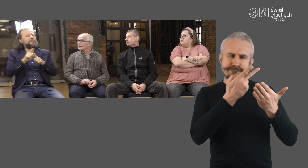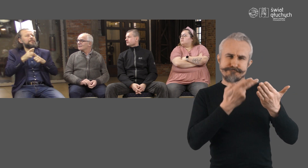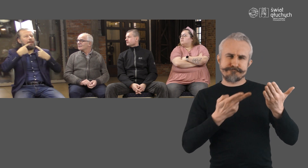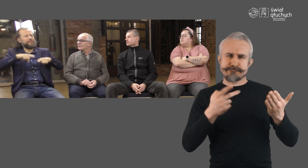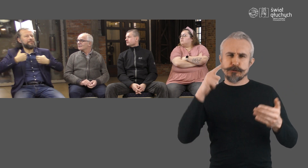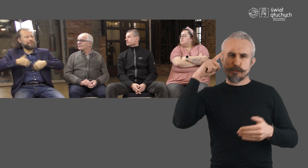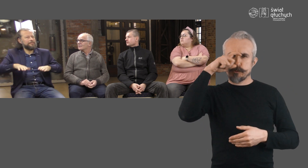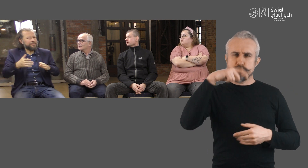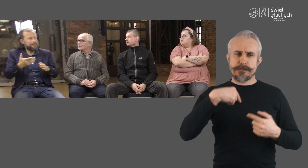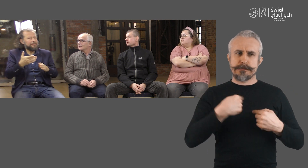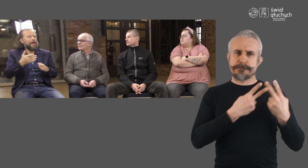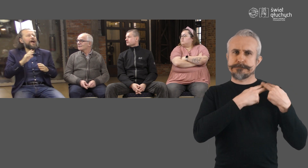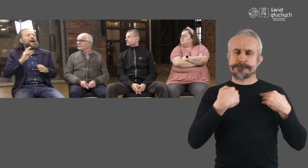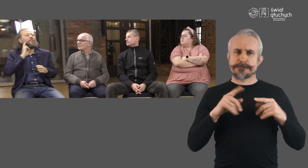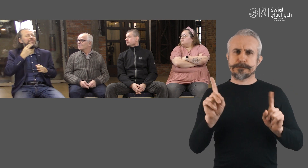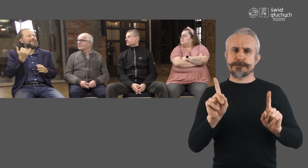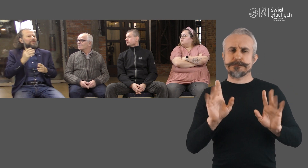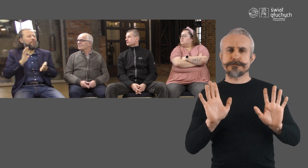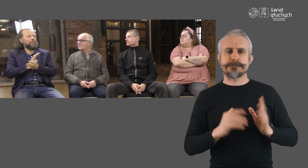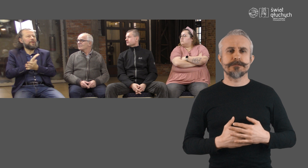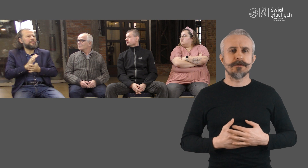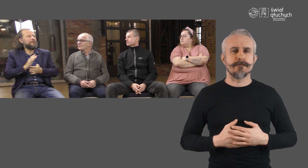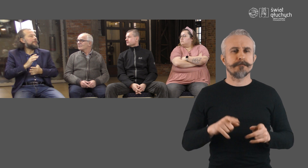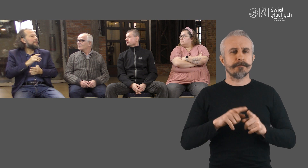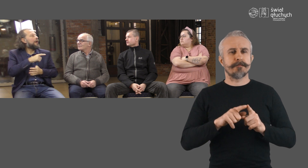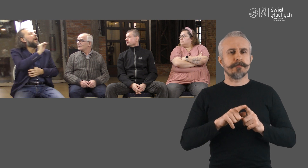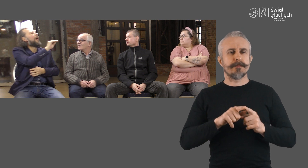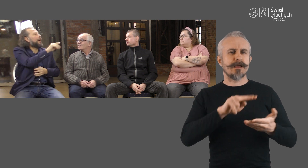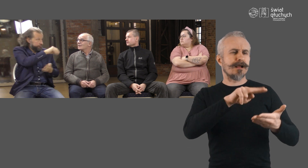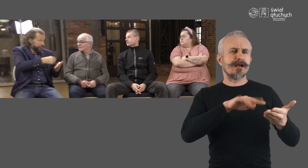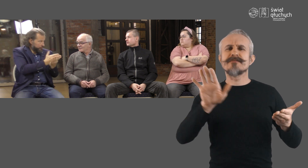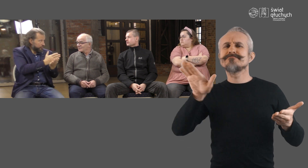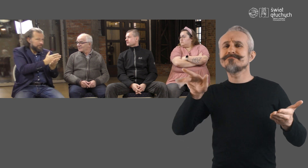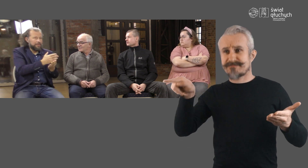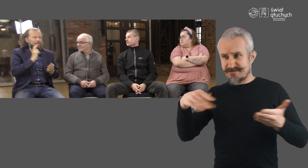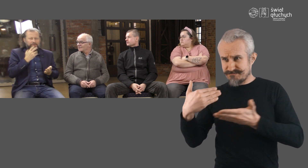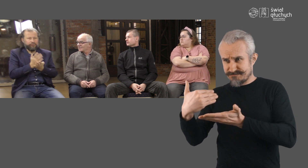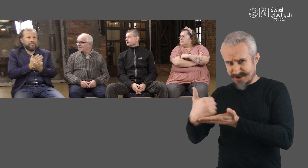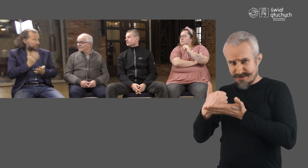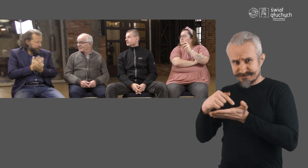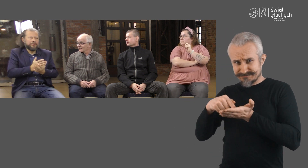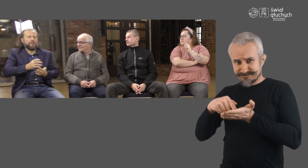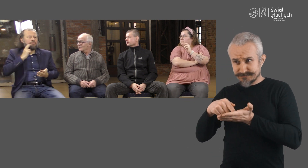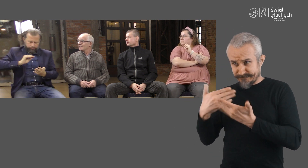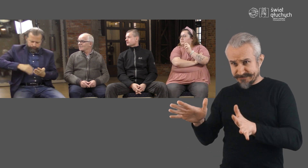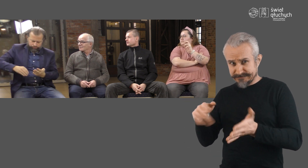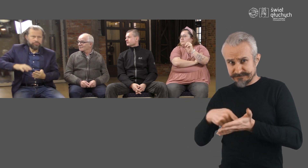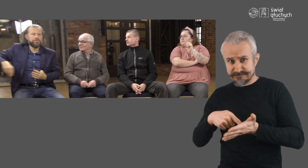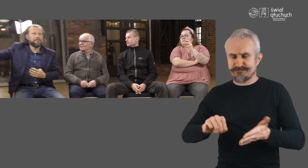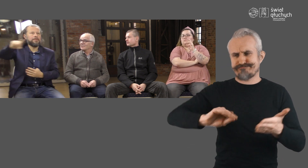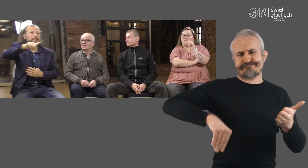podpisać. No głuchym jest ciężko to przeczytać, no to jest też odpowiedzialność. Głusi często idą na skróty. Podpisałeś,